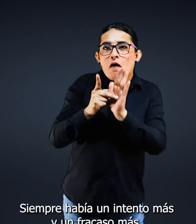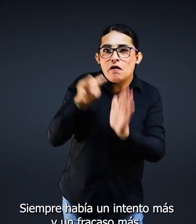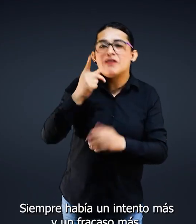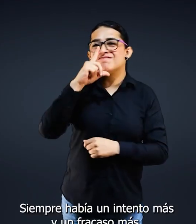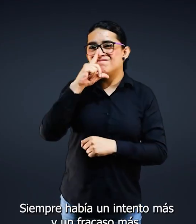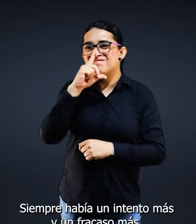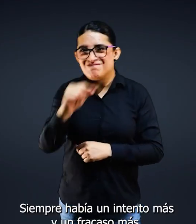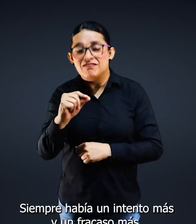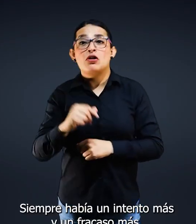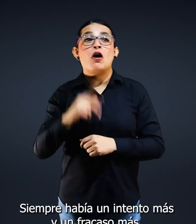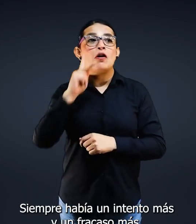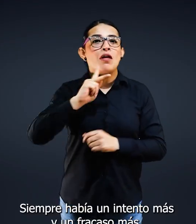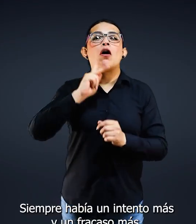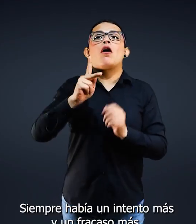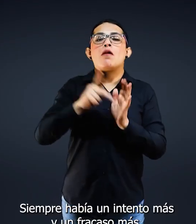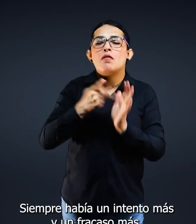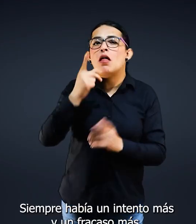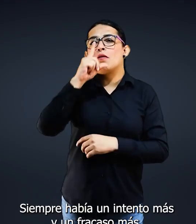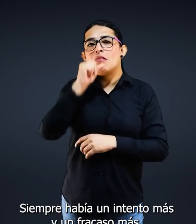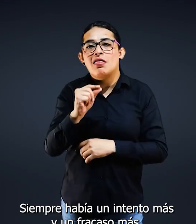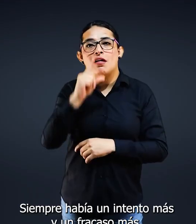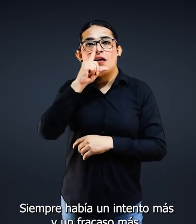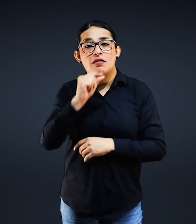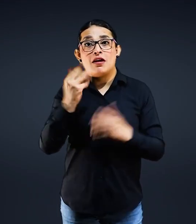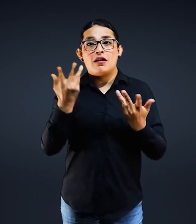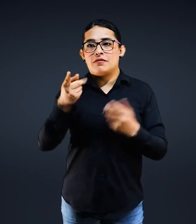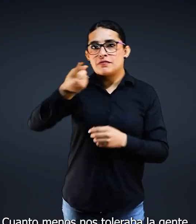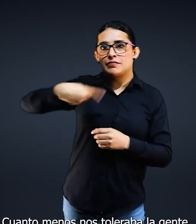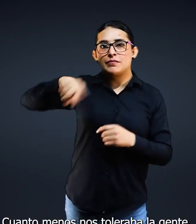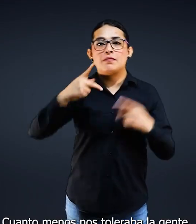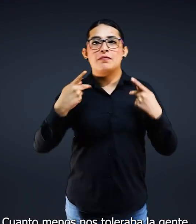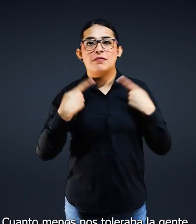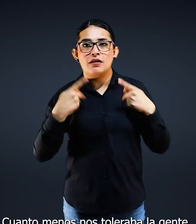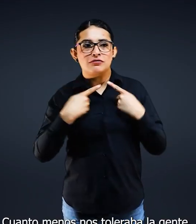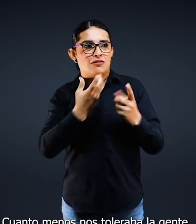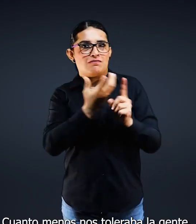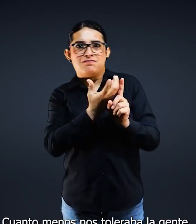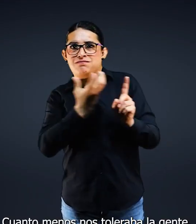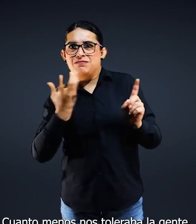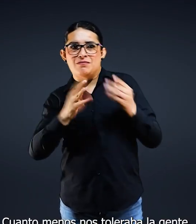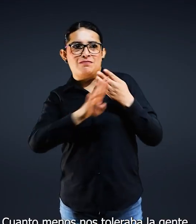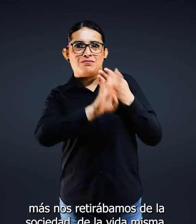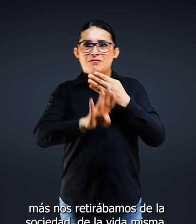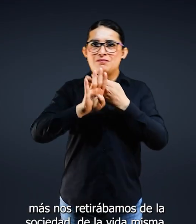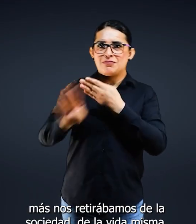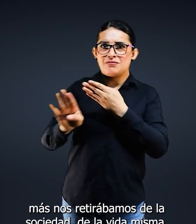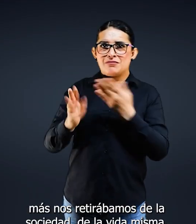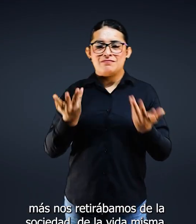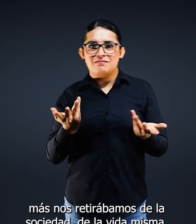Siempre había un intento más y un fracaso más. Cuanto menos nos toleraba la gente, más nos retirábamos de